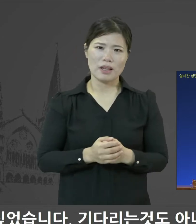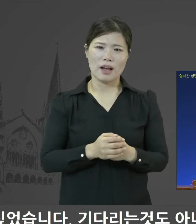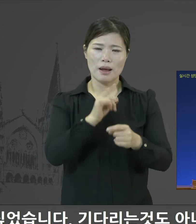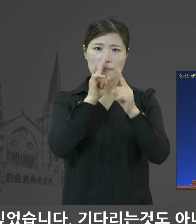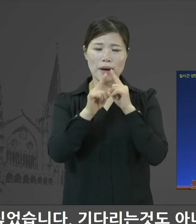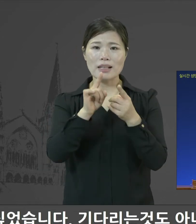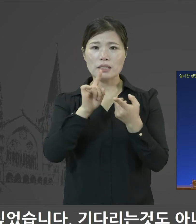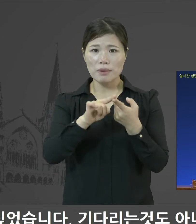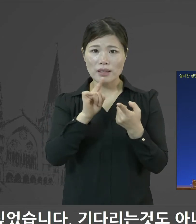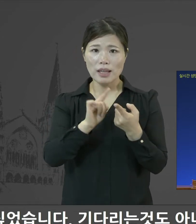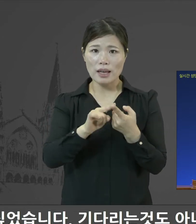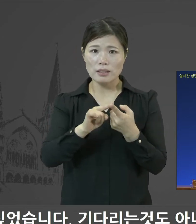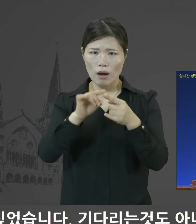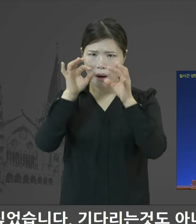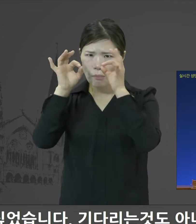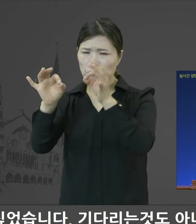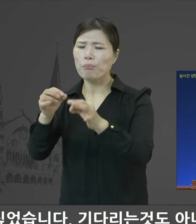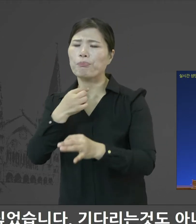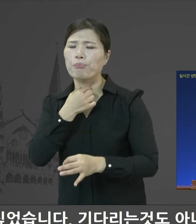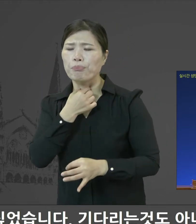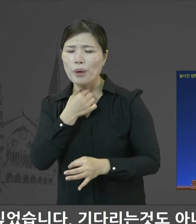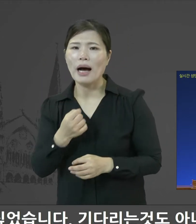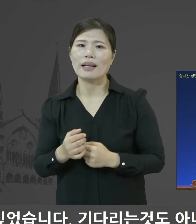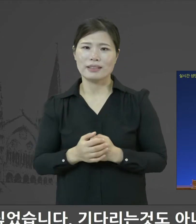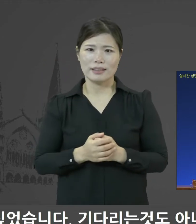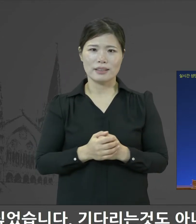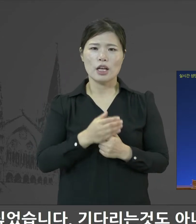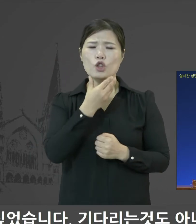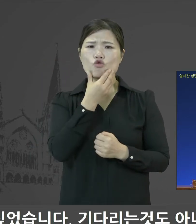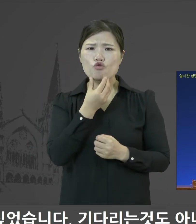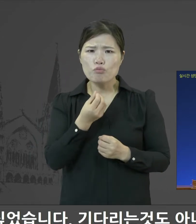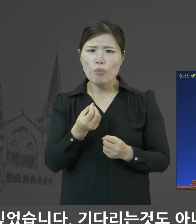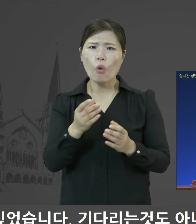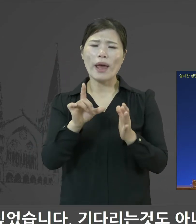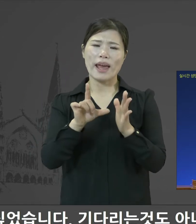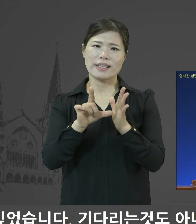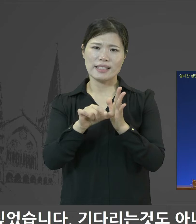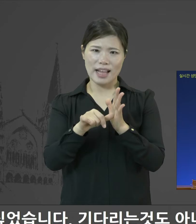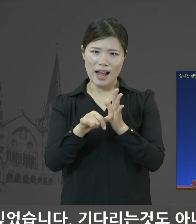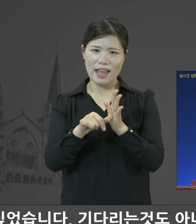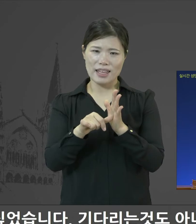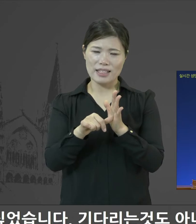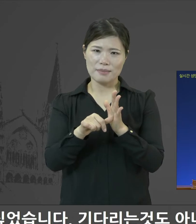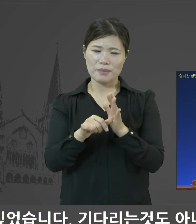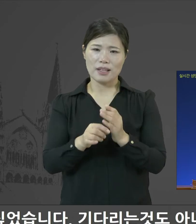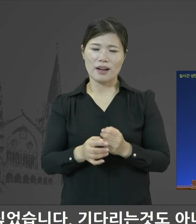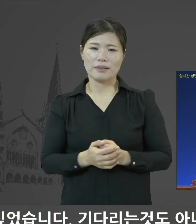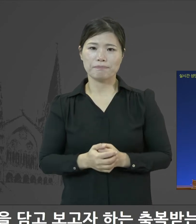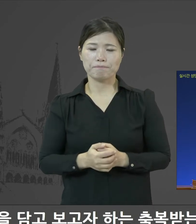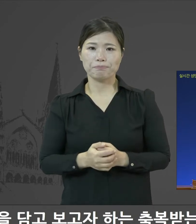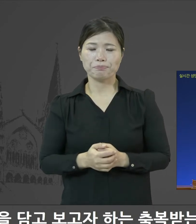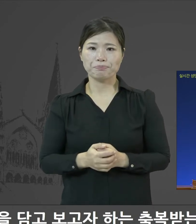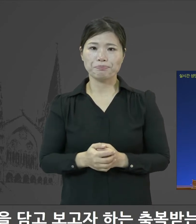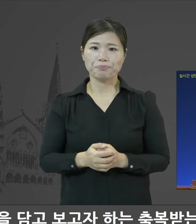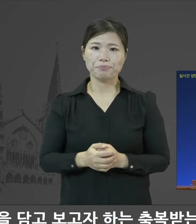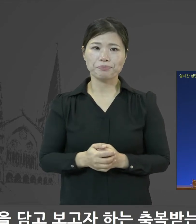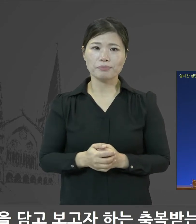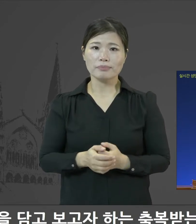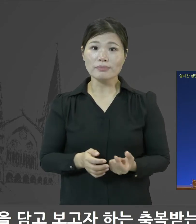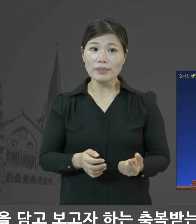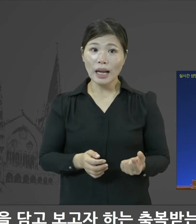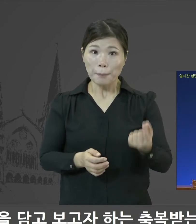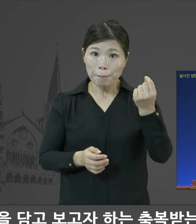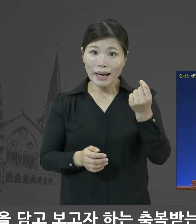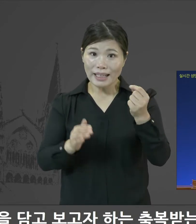그것을 보고자 하는 이 축복받는 신앙의 모습이었습니다. 자,